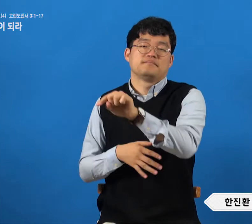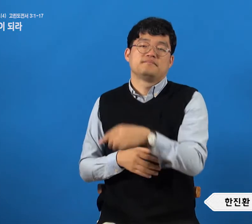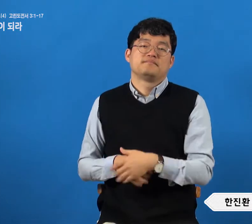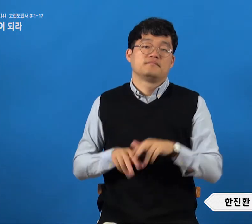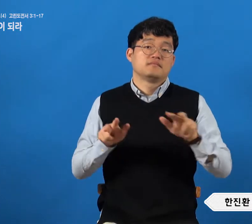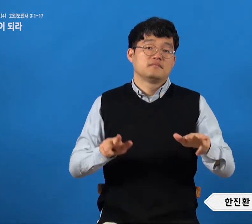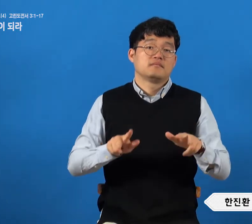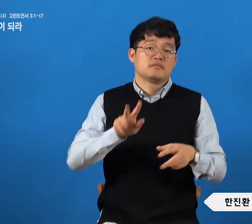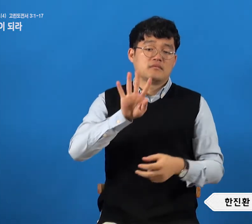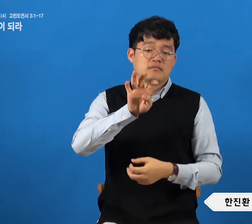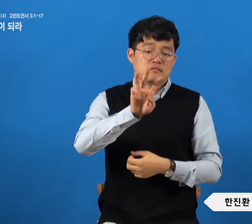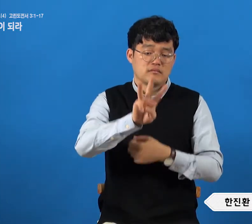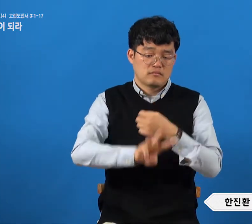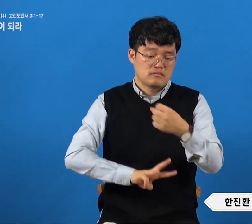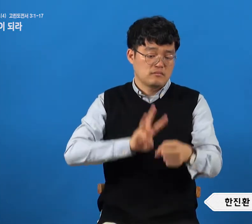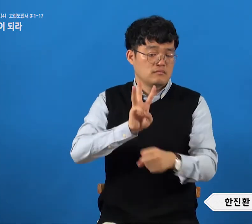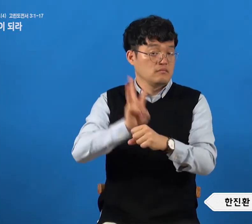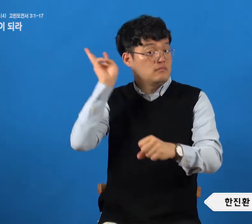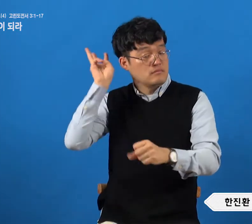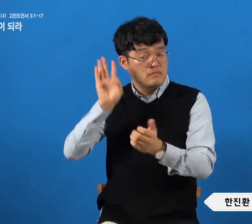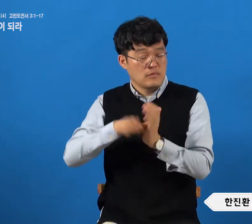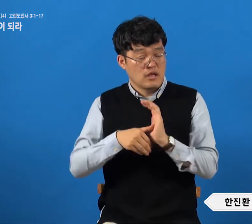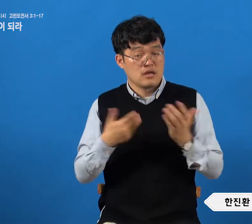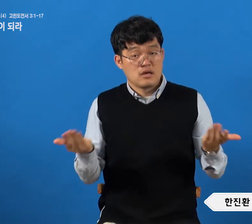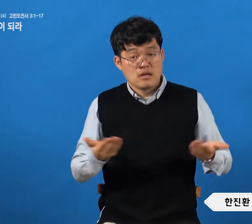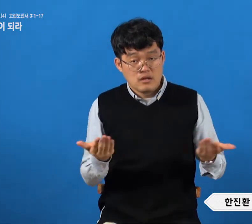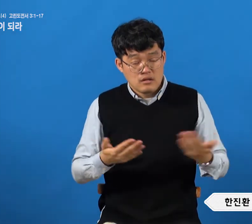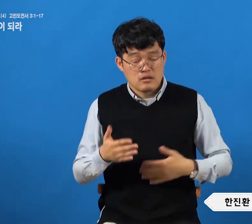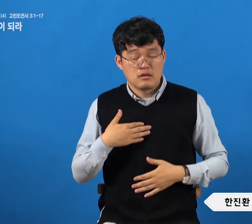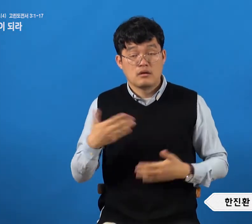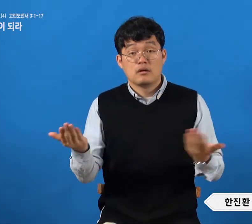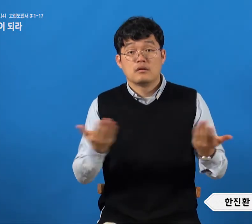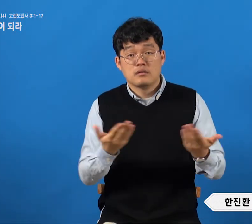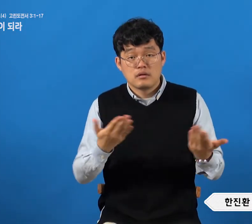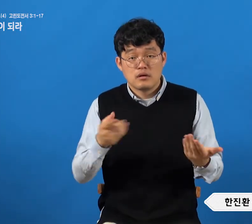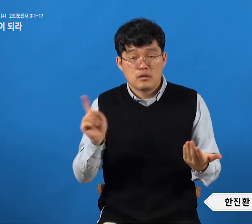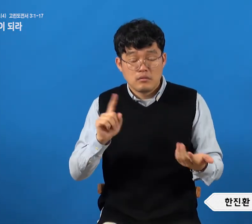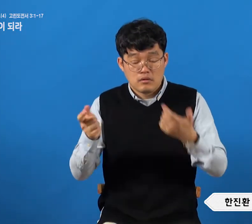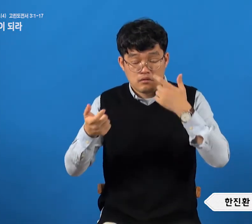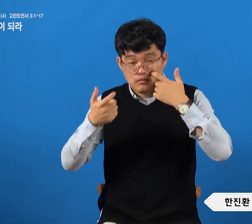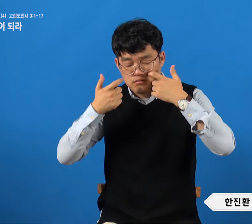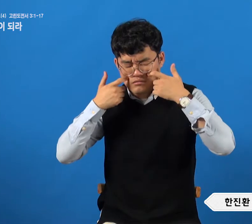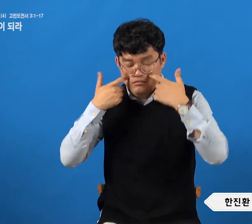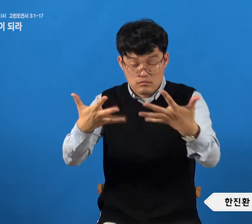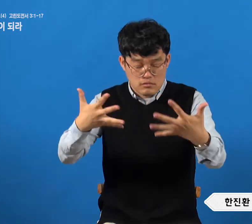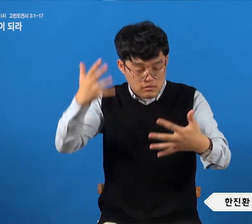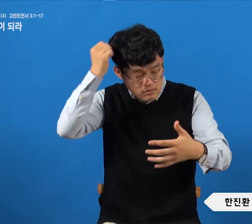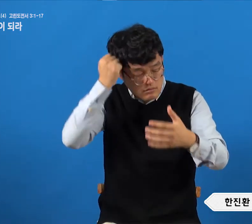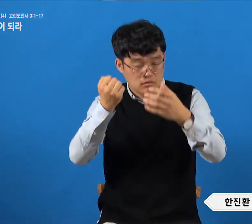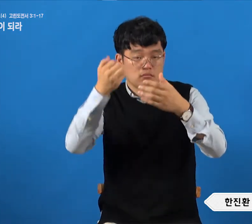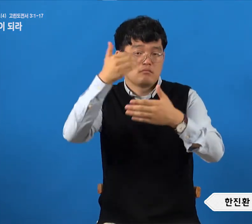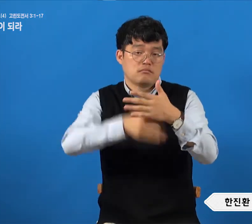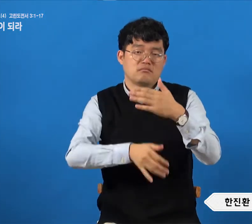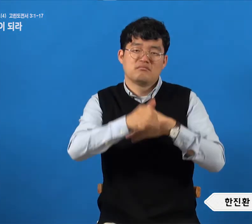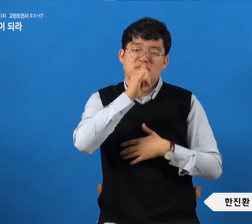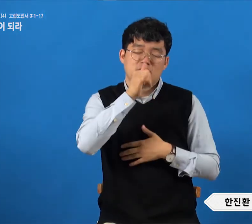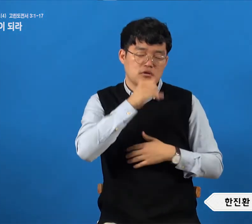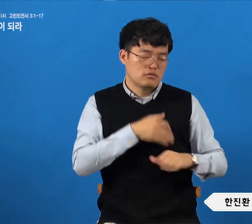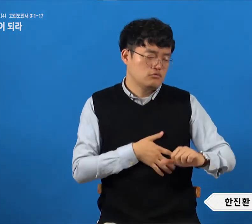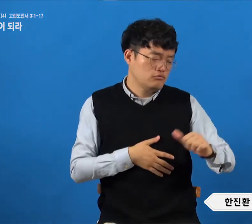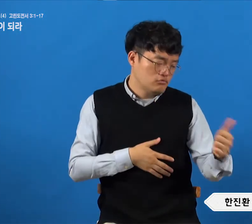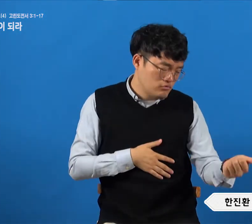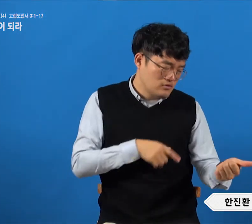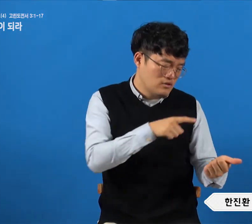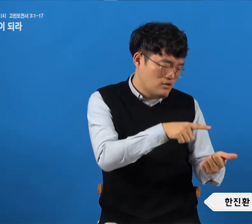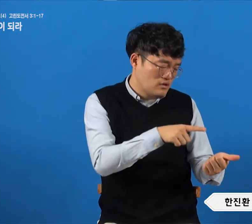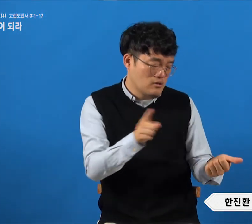지금 꼭 한 43년 전 일인데 저는 그때 일이 눈에 엊그제처럼 눈에 선합니다. 그